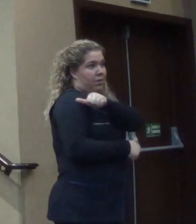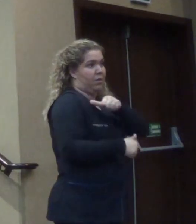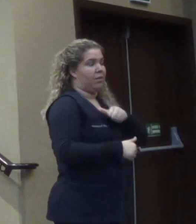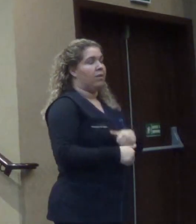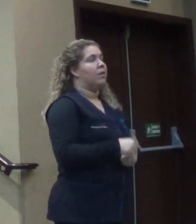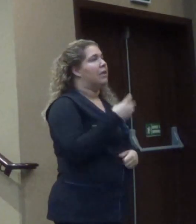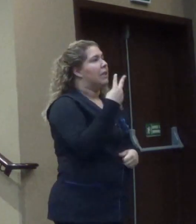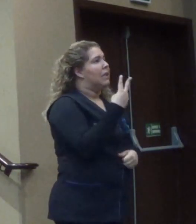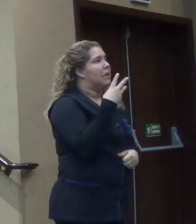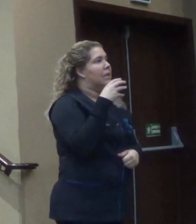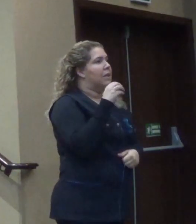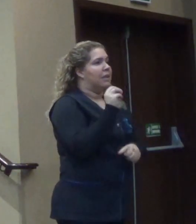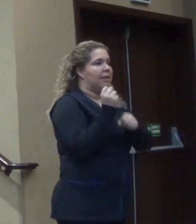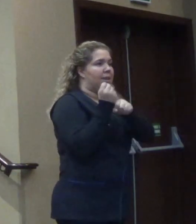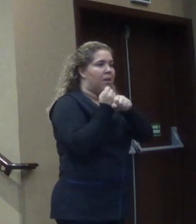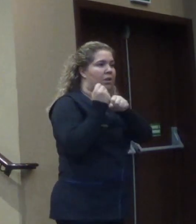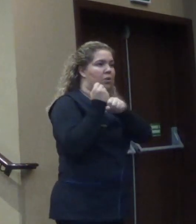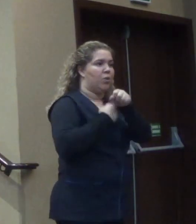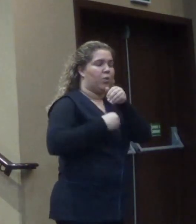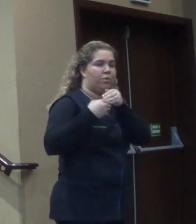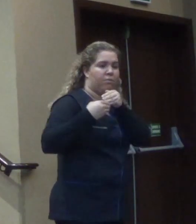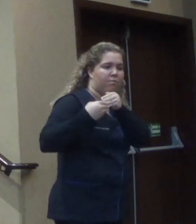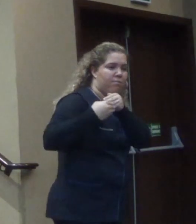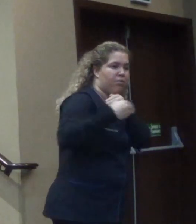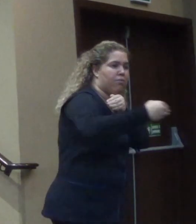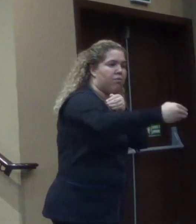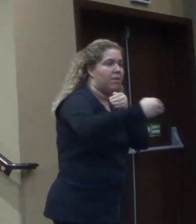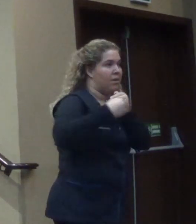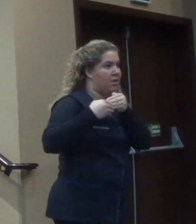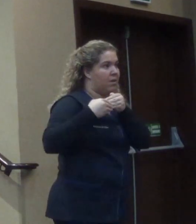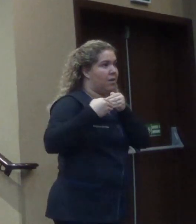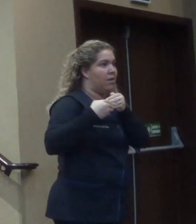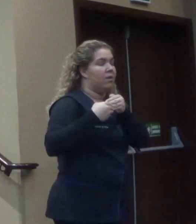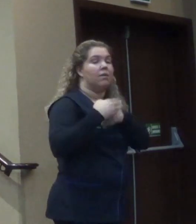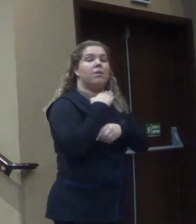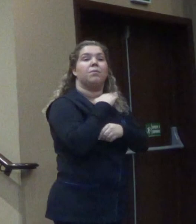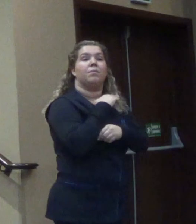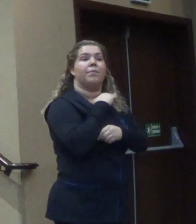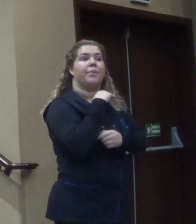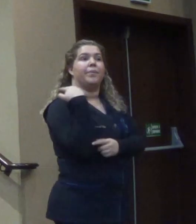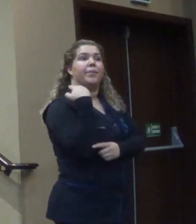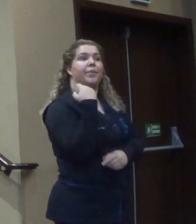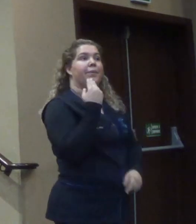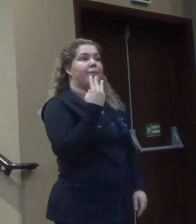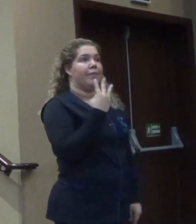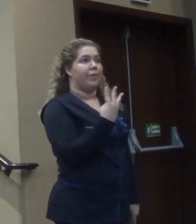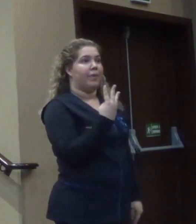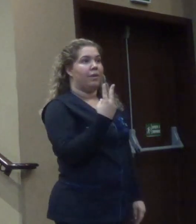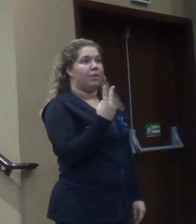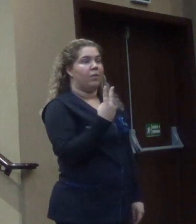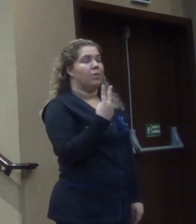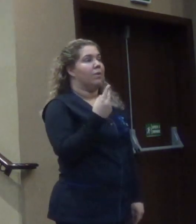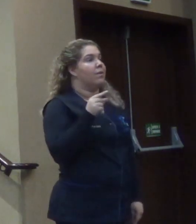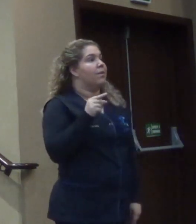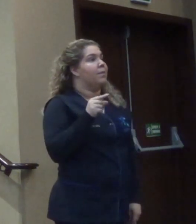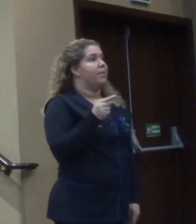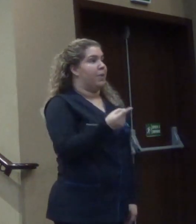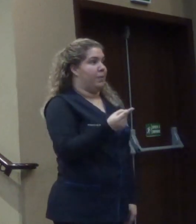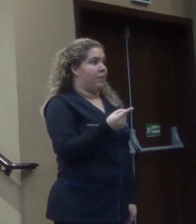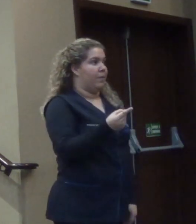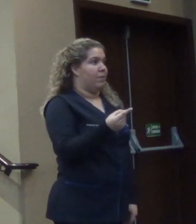anos aproximadamente, morreram desses participantes 42 mil.